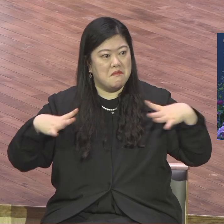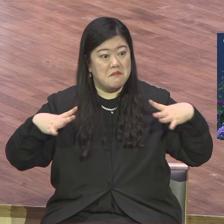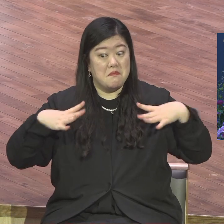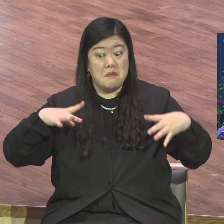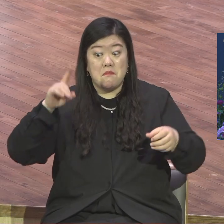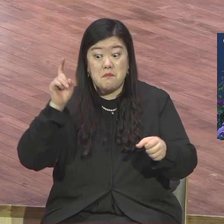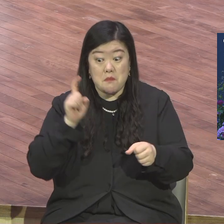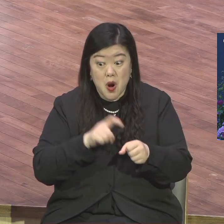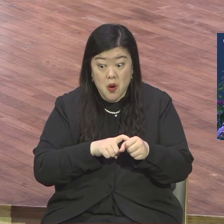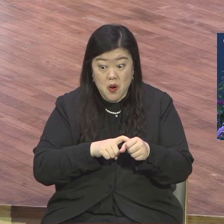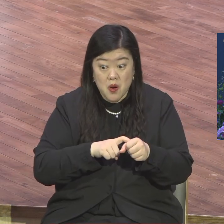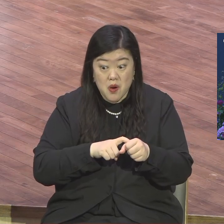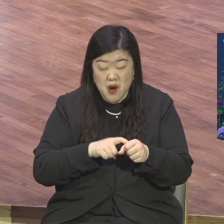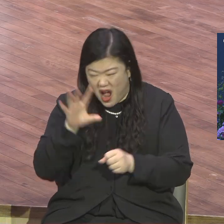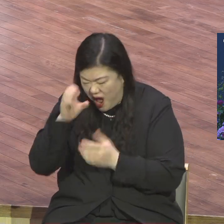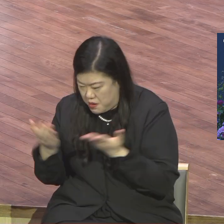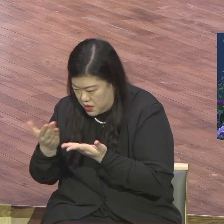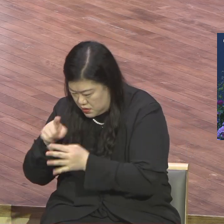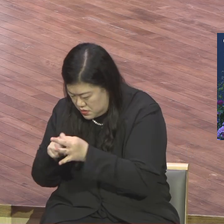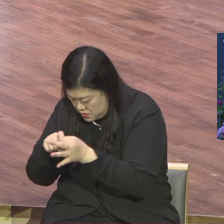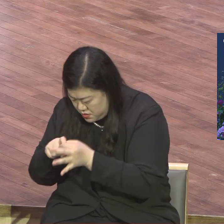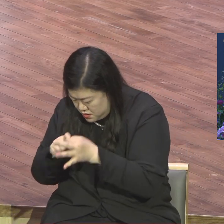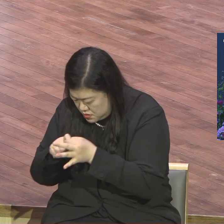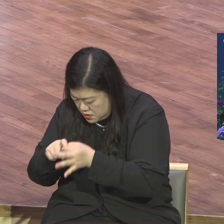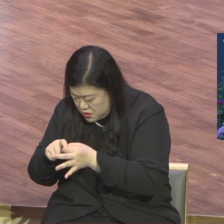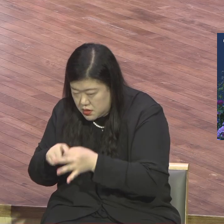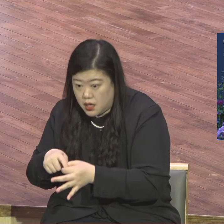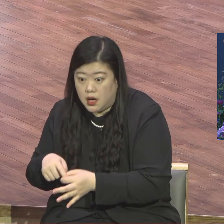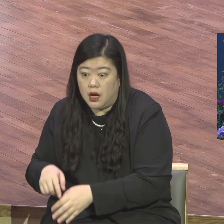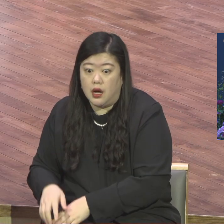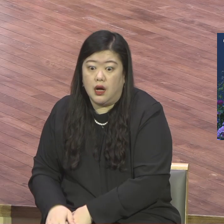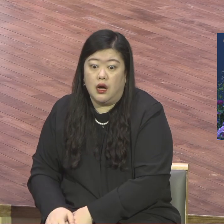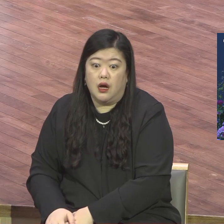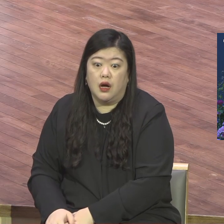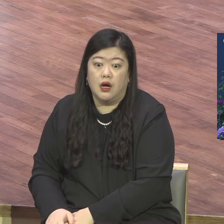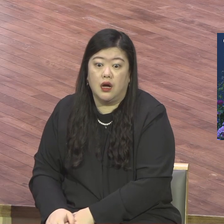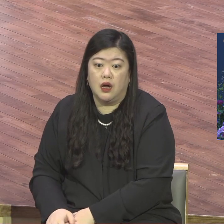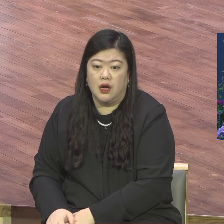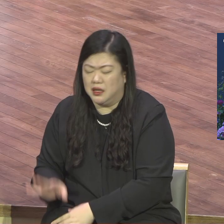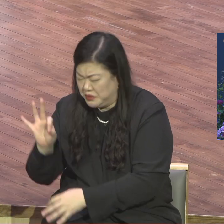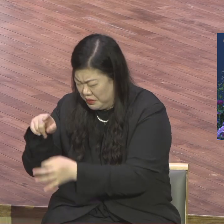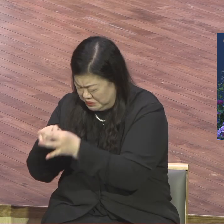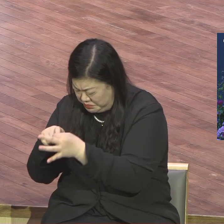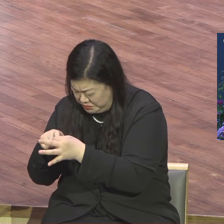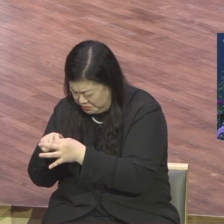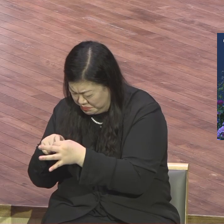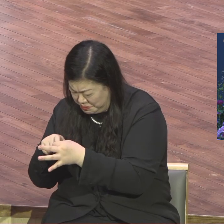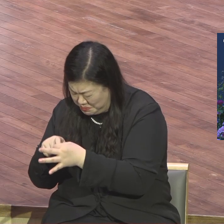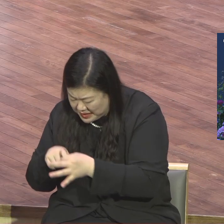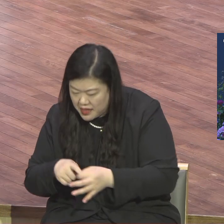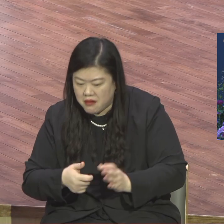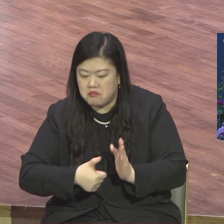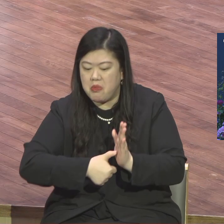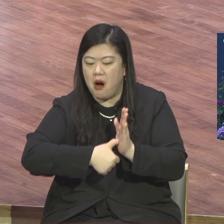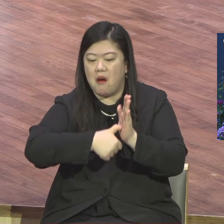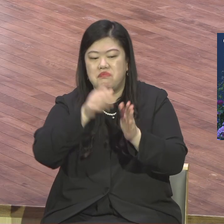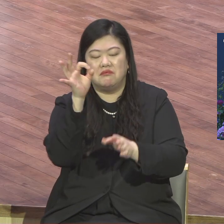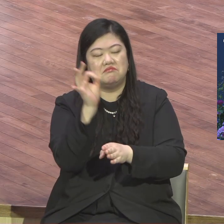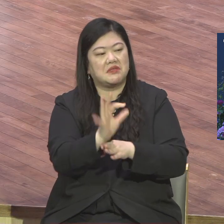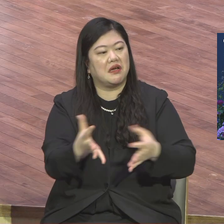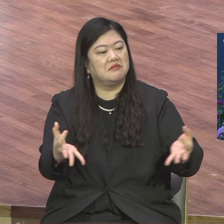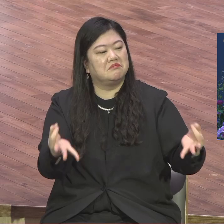자기를 자랑하는 이게 요즘 젊은이들의 트렌드예요. 플렉스. 제가